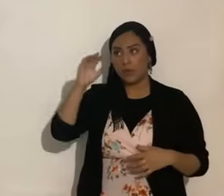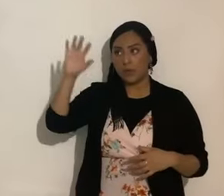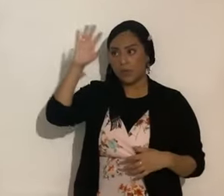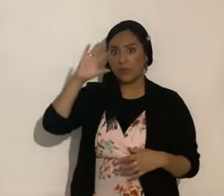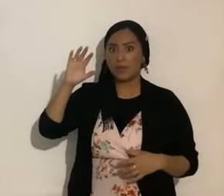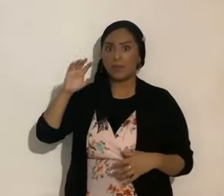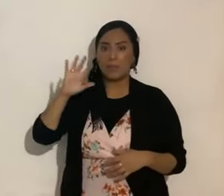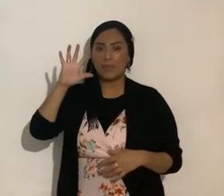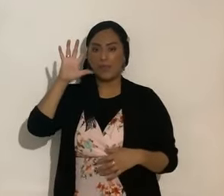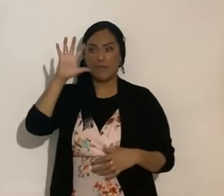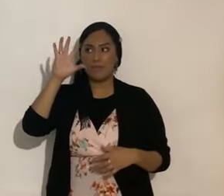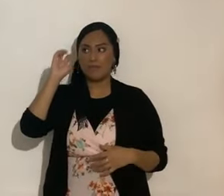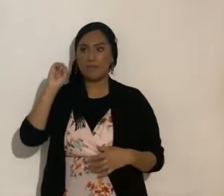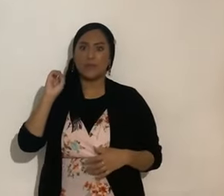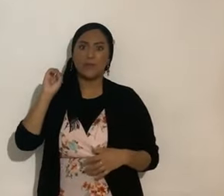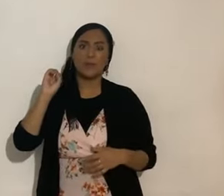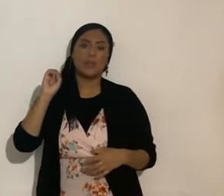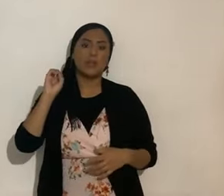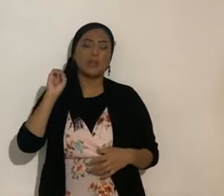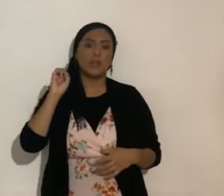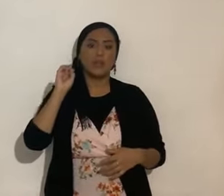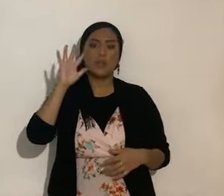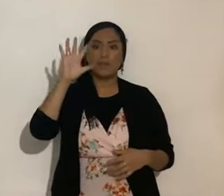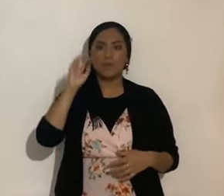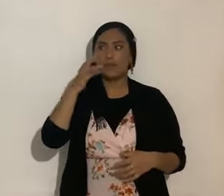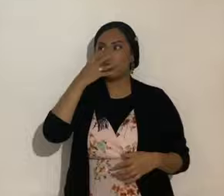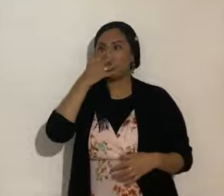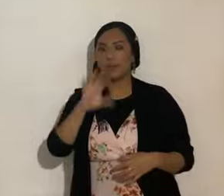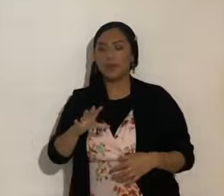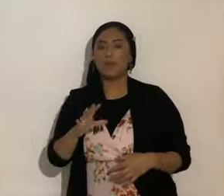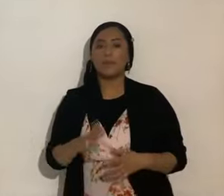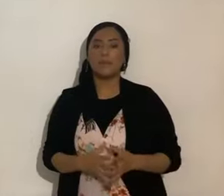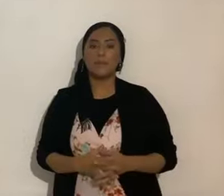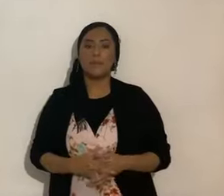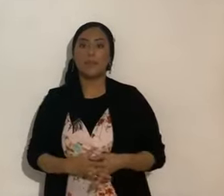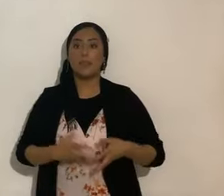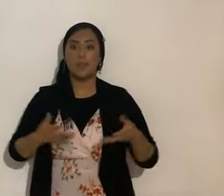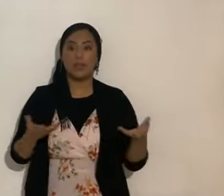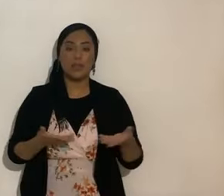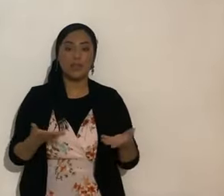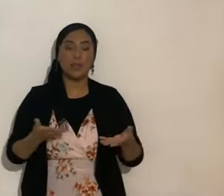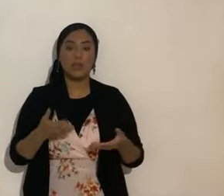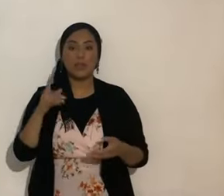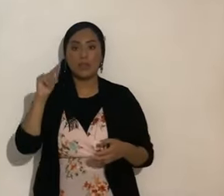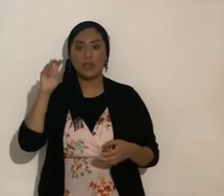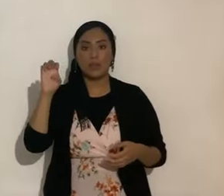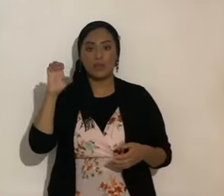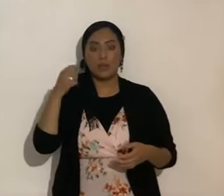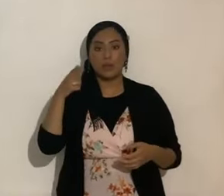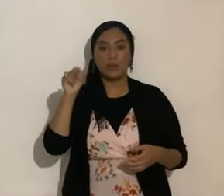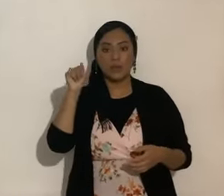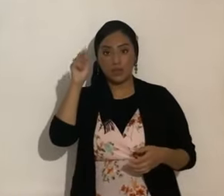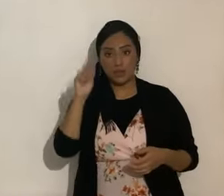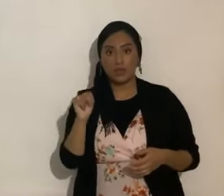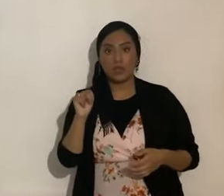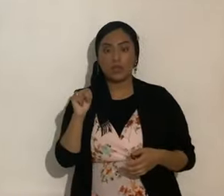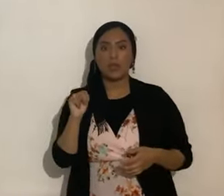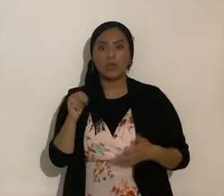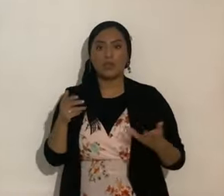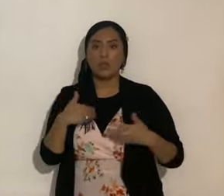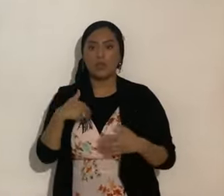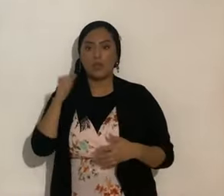han llegado a los 50 grados. Tenemos hermanos allá y estoy orando por todos. Aquí en Tehuacán, Puebla, México, hemos llegado a